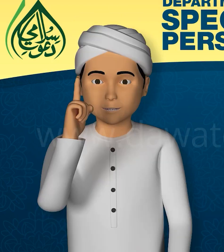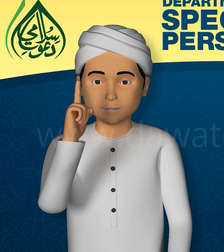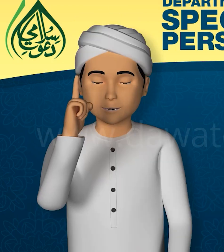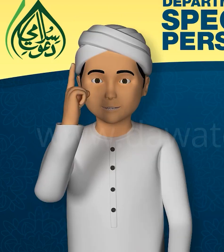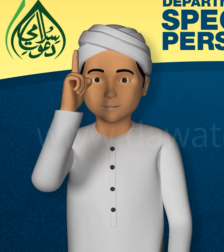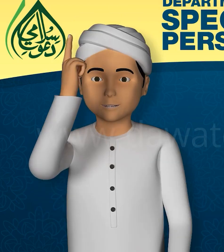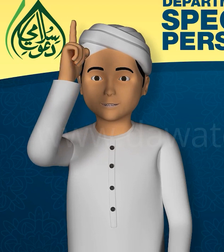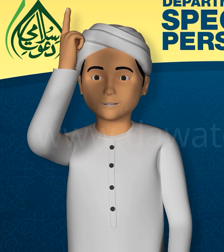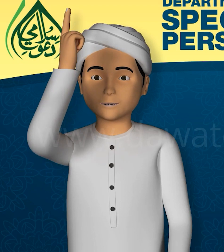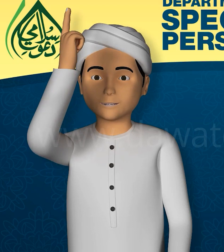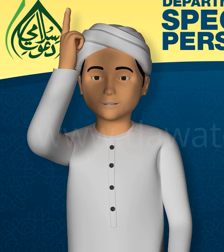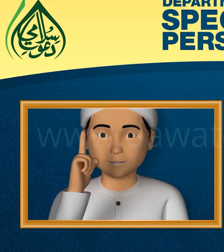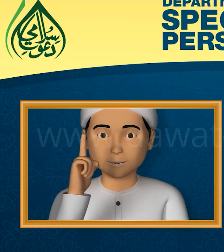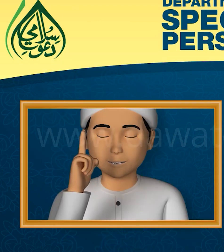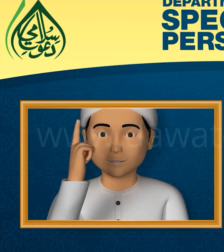ख्याल